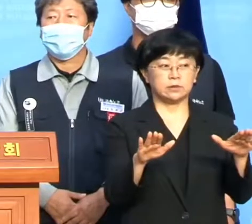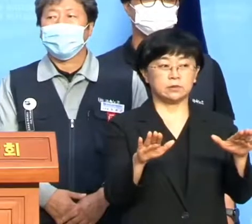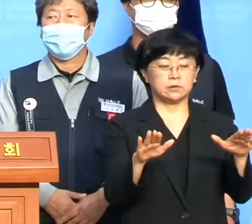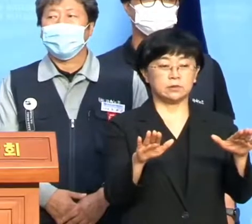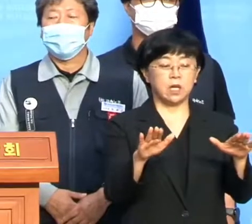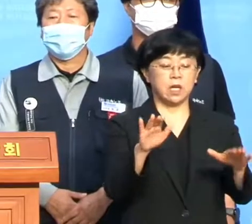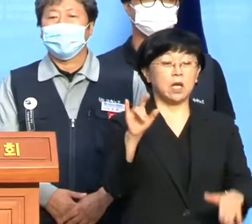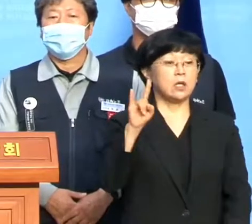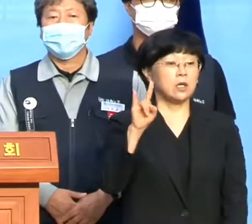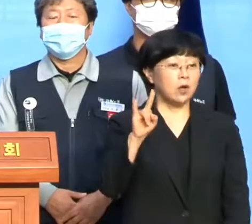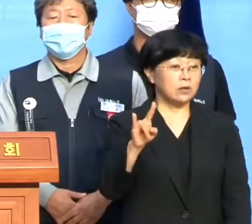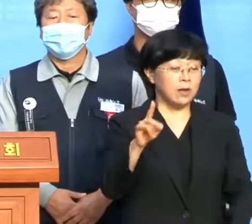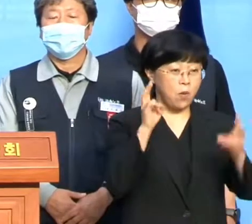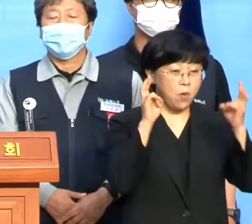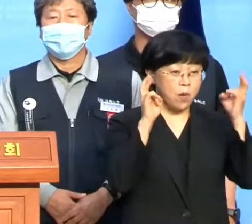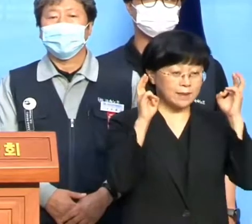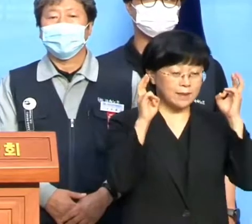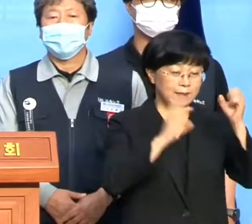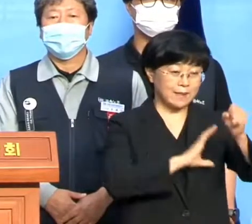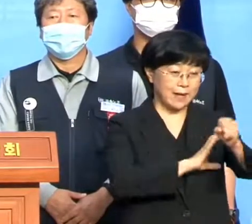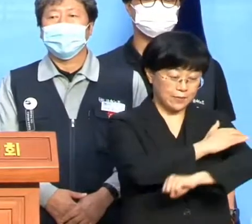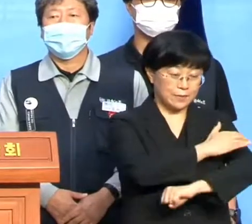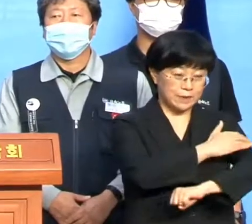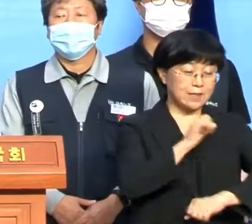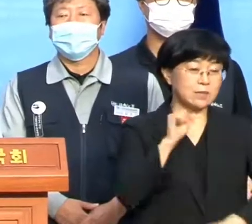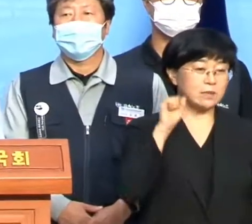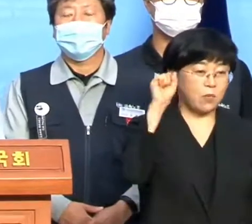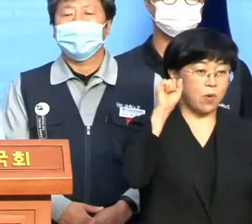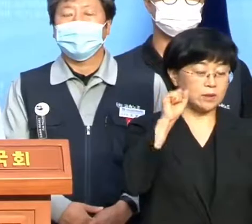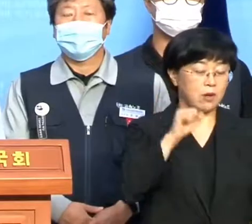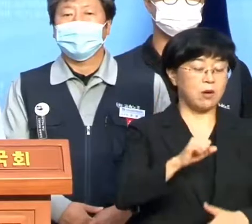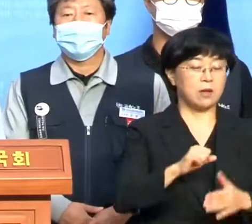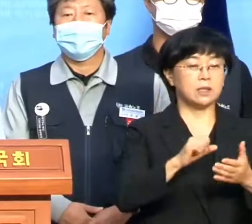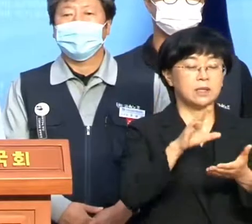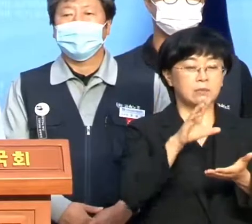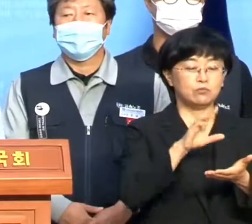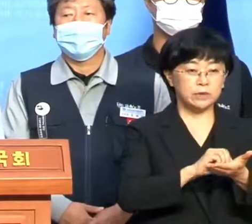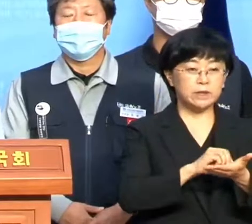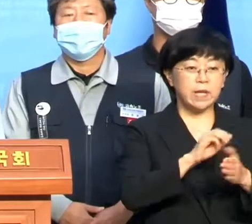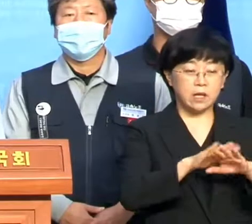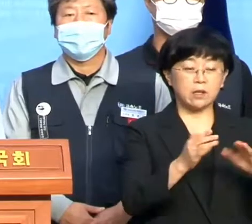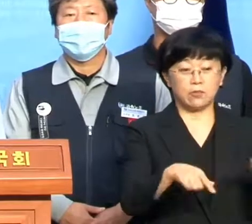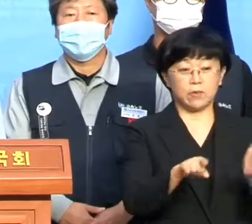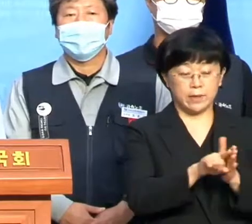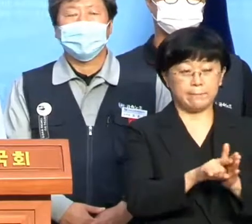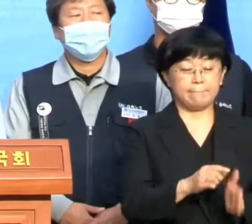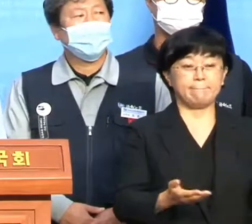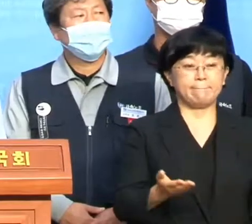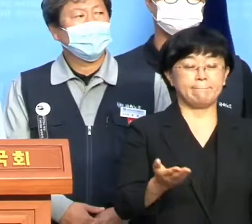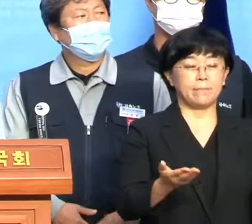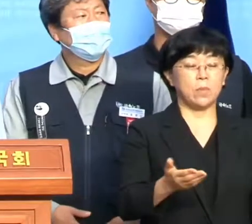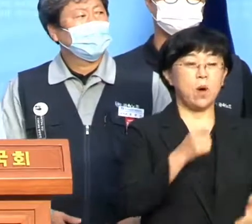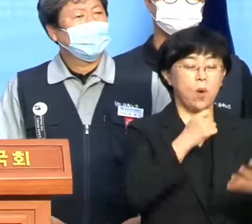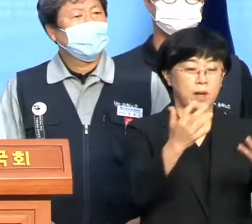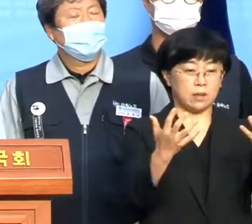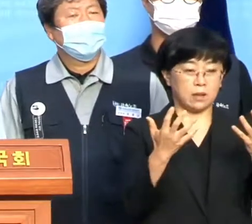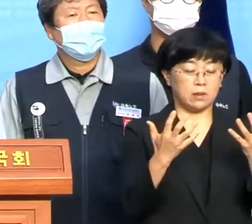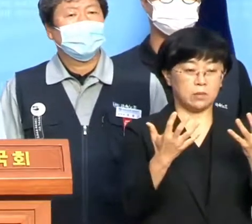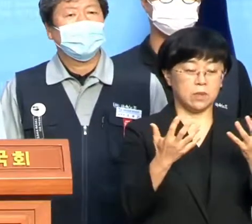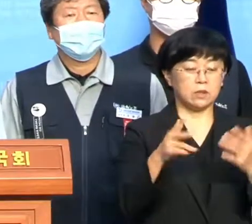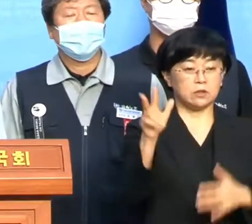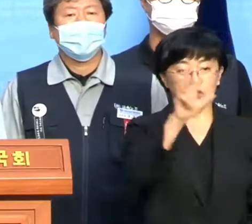현대중공업 갑제 를 규탄 및 컨 분해 책 축구 기자 회견은 아 전국 금성